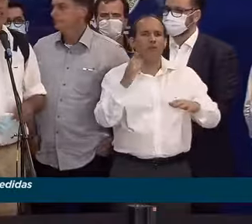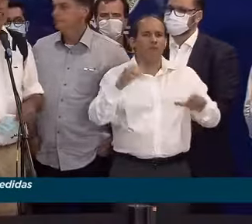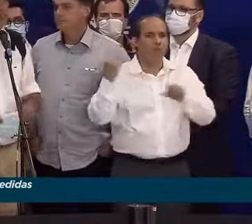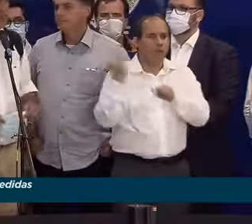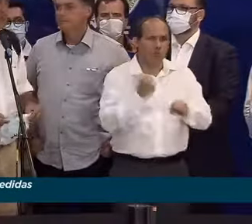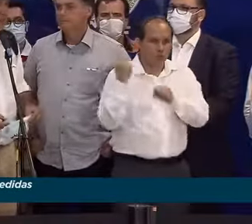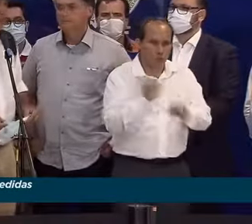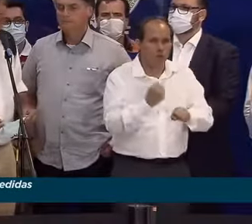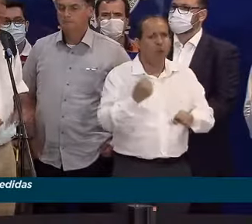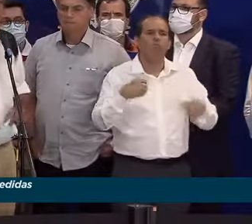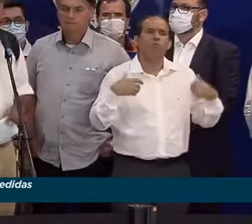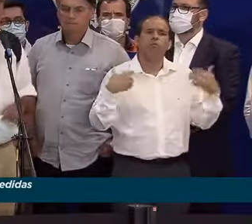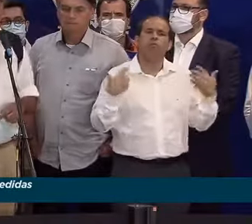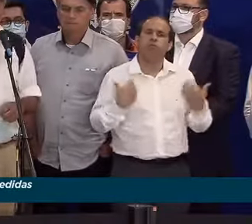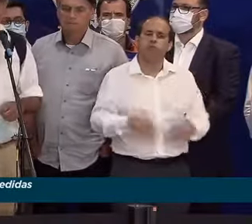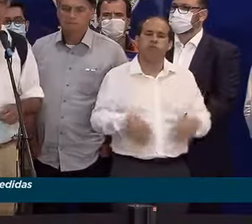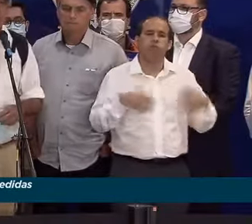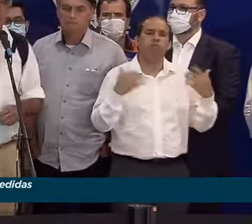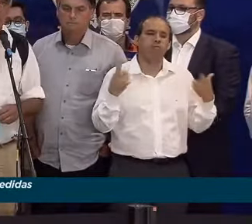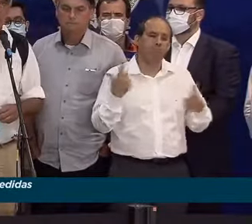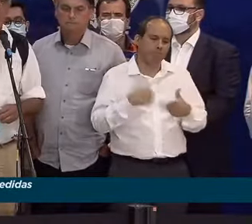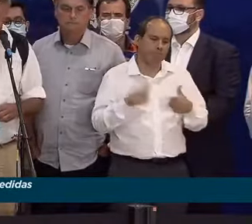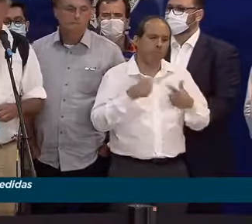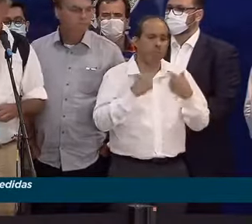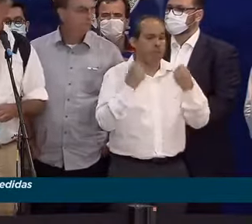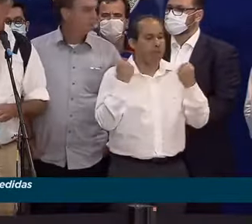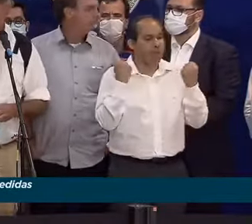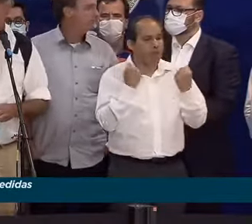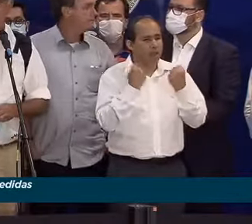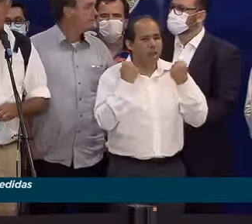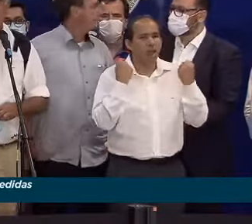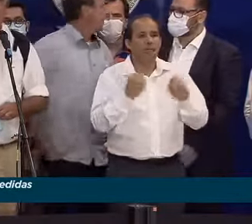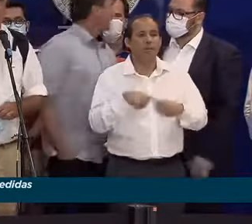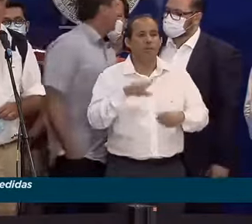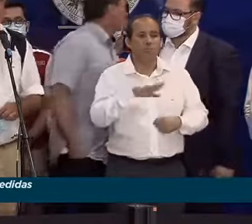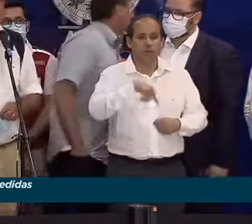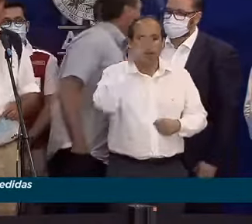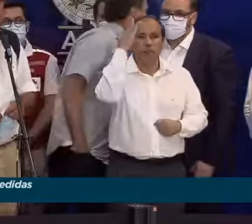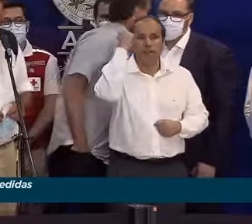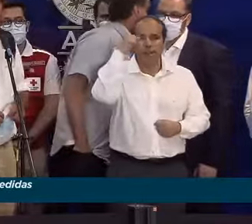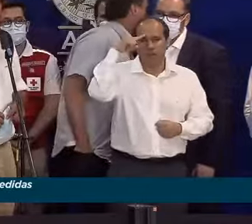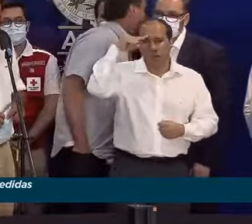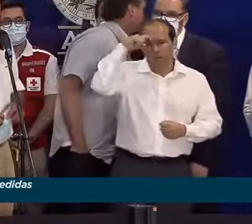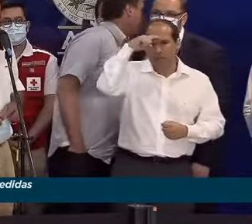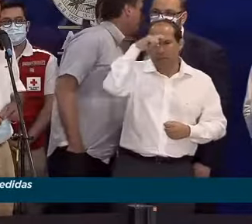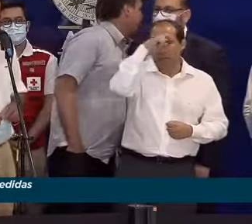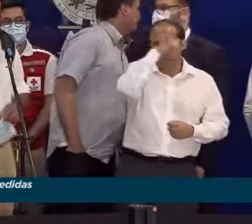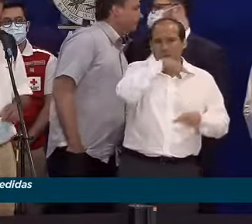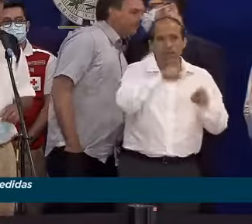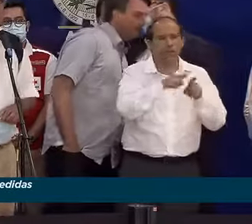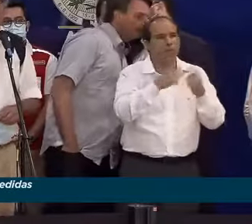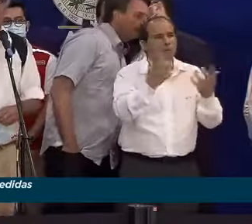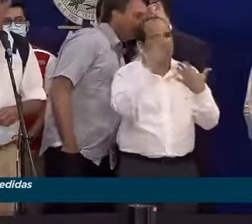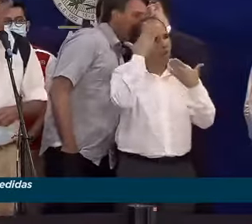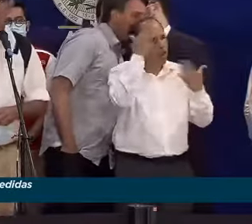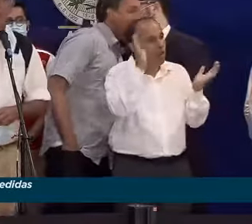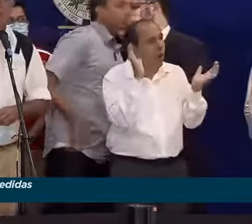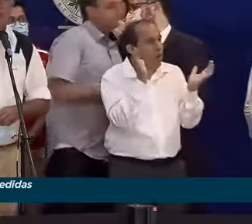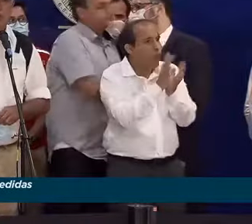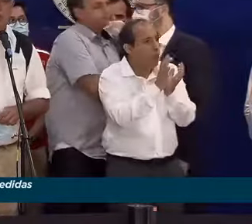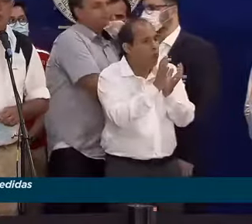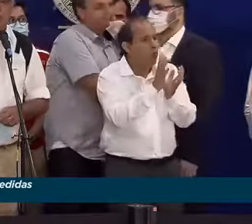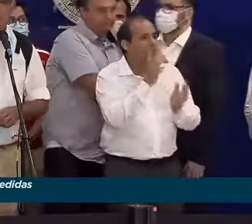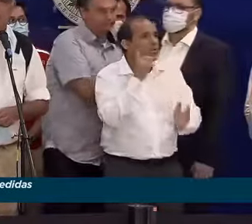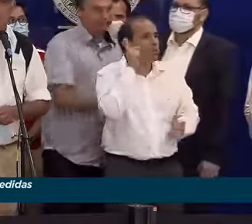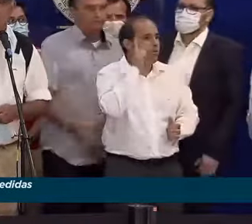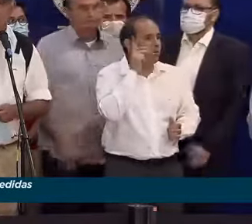estão em situações iguais. Mas nós sabemos da dificuldade. Eu quero aqui agradecer a nossa bancada federal,